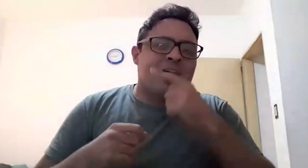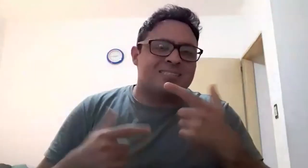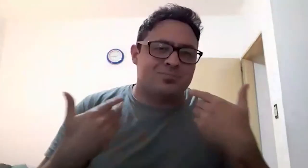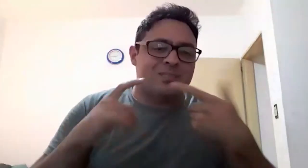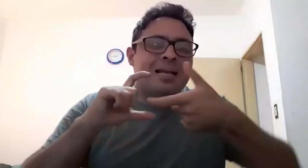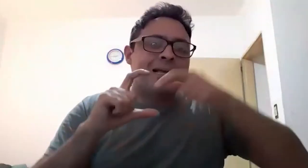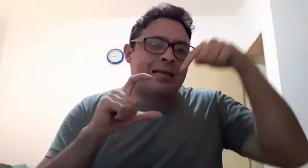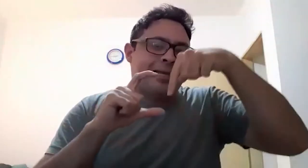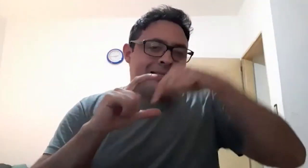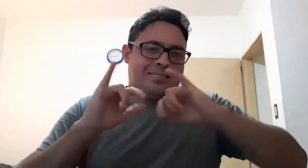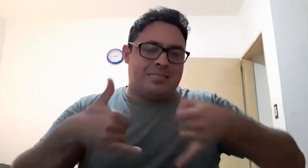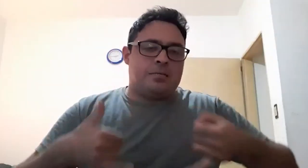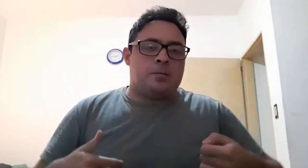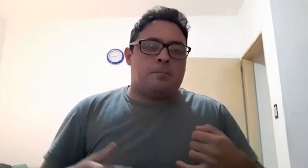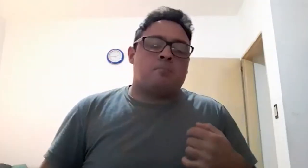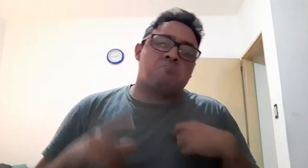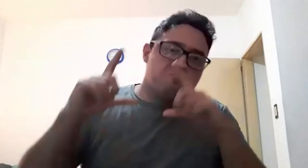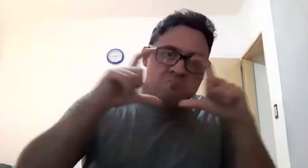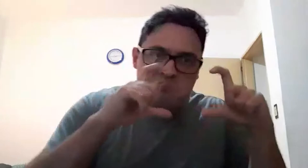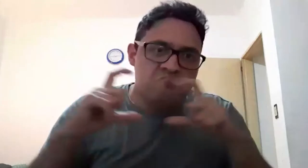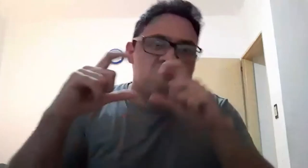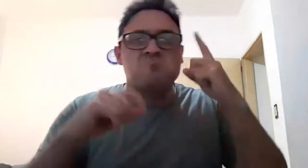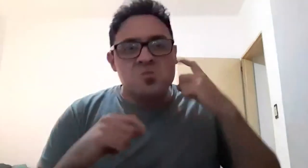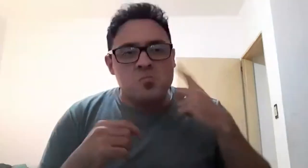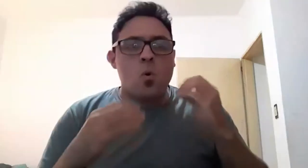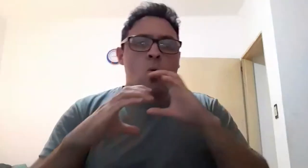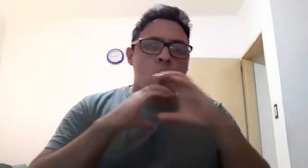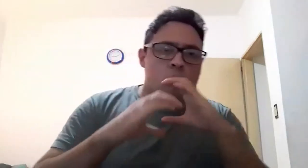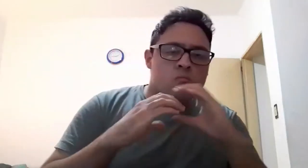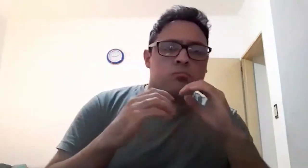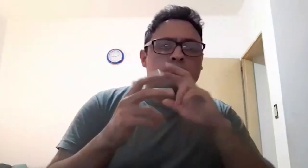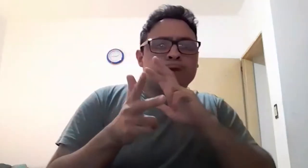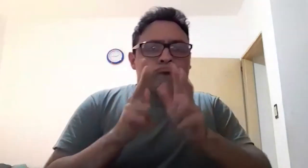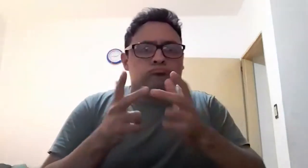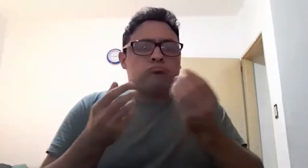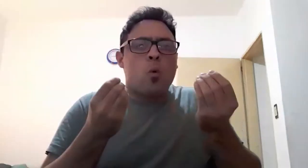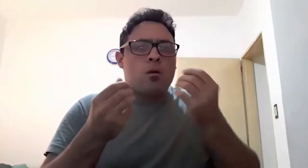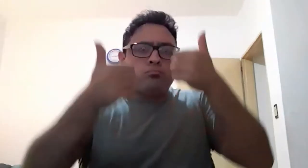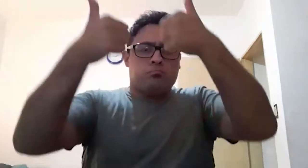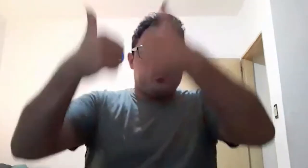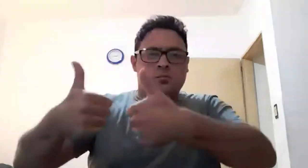eso. Usamos los lentes, sacamos fotos,